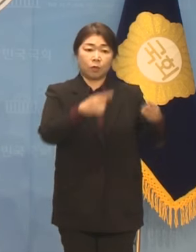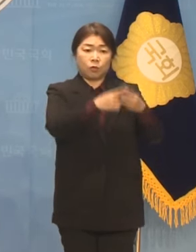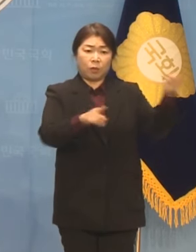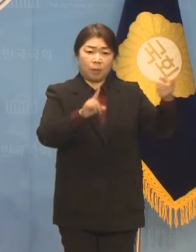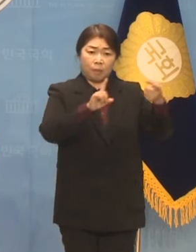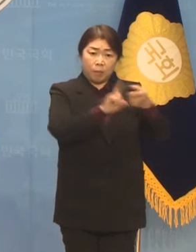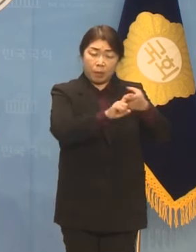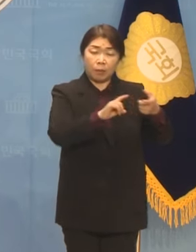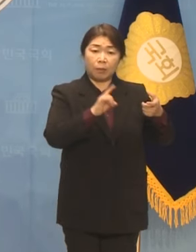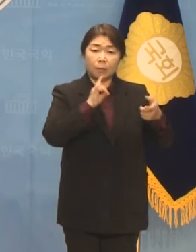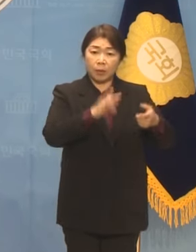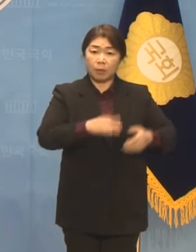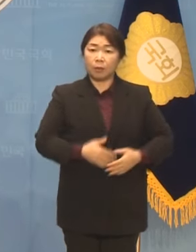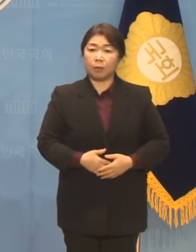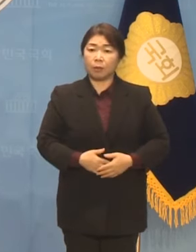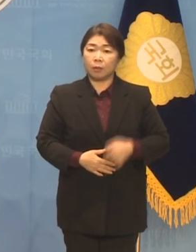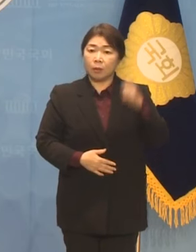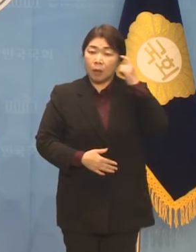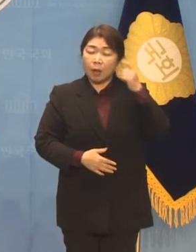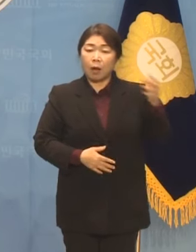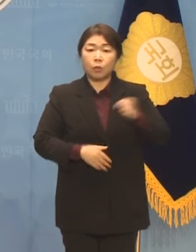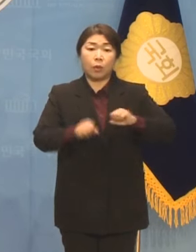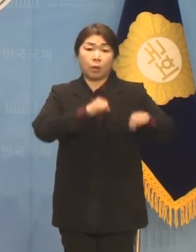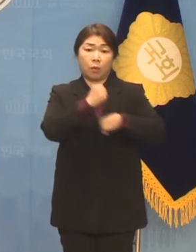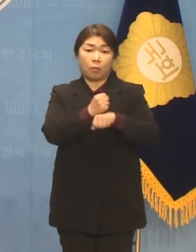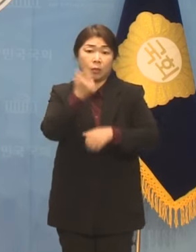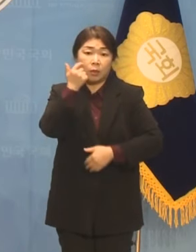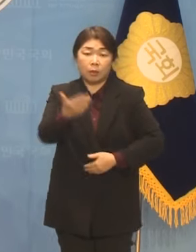함께 몰락하겠다는 의지만 보입니다.